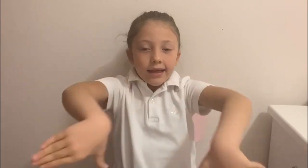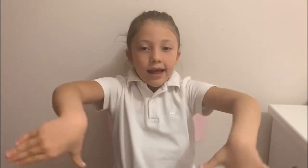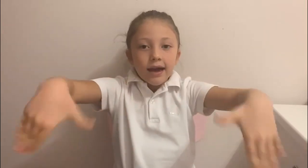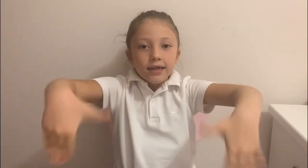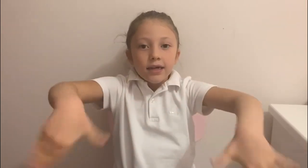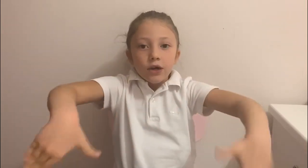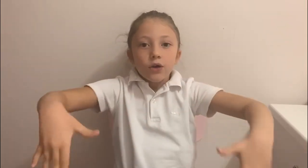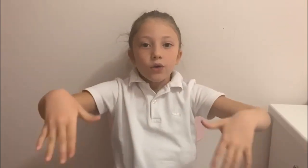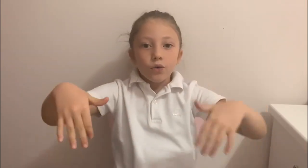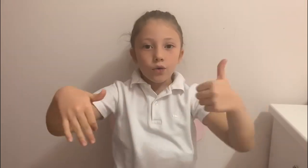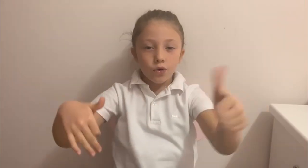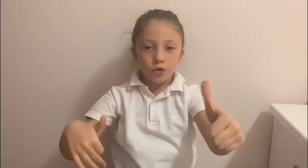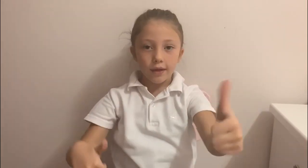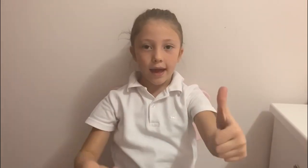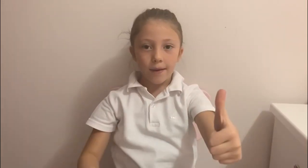Engelliler Günü'nde